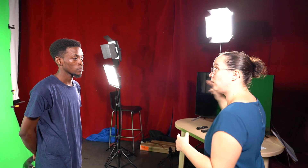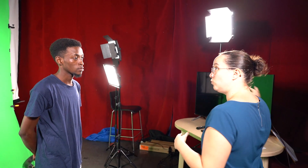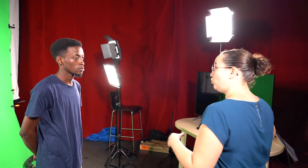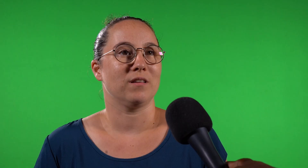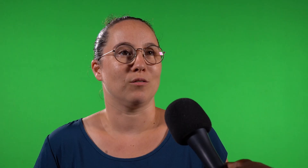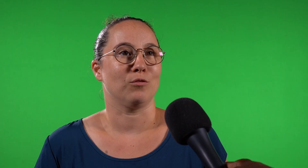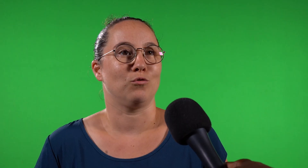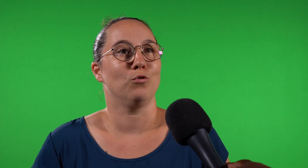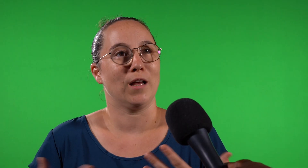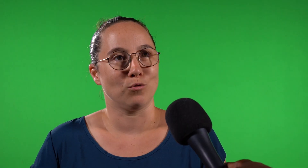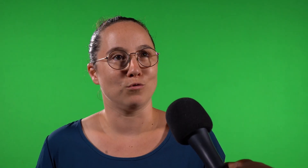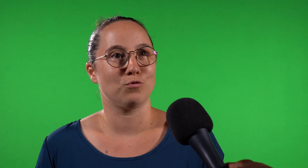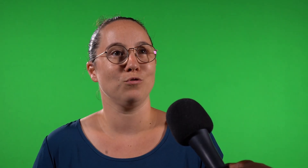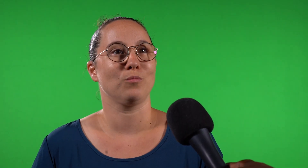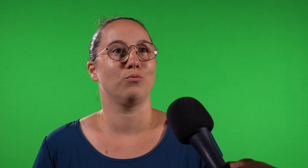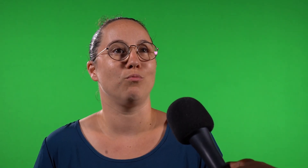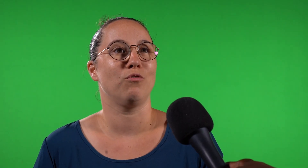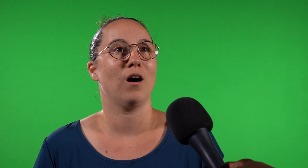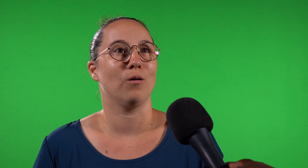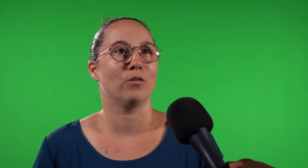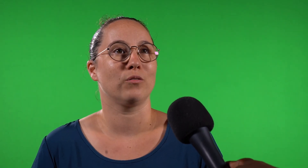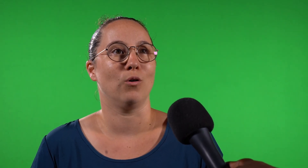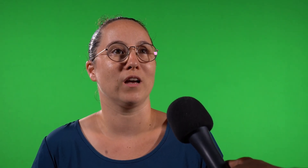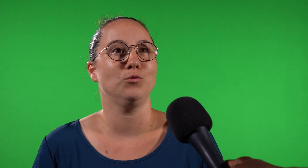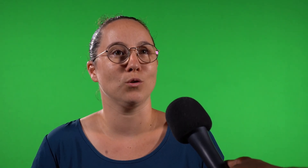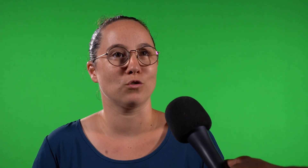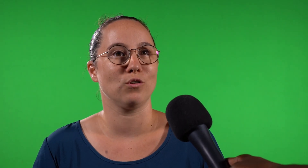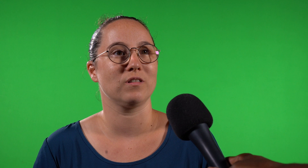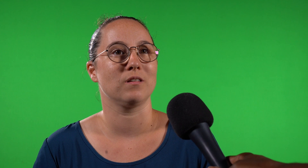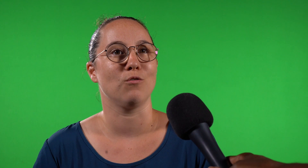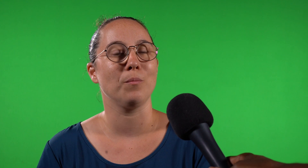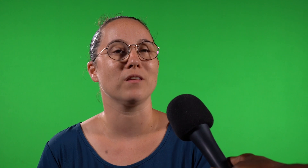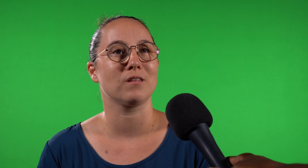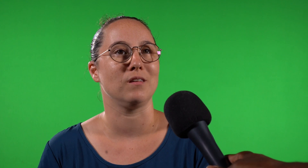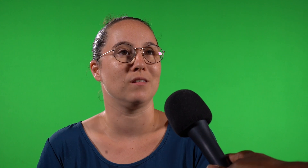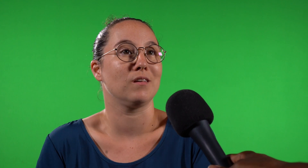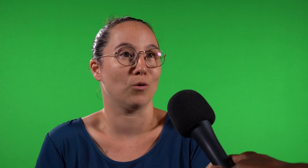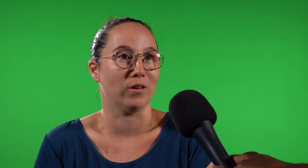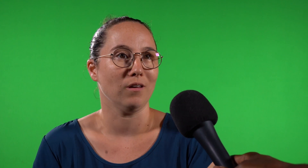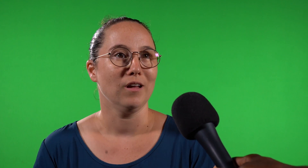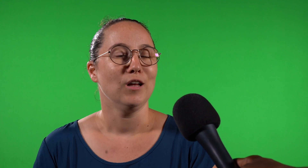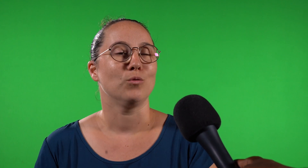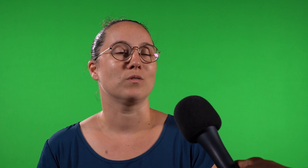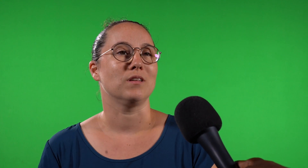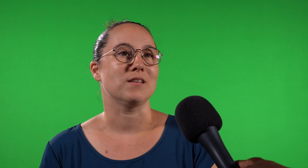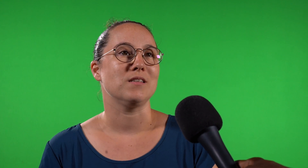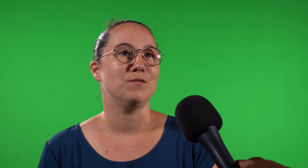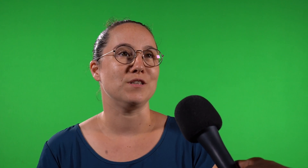apprendre en fait, de la culture pour pouvoir traduire le sens et savoir bien ce qu'il en est. Donc c'est assez